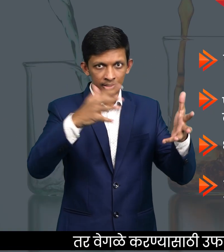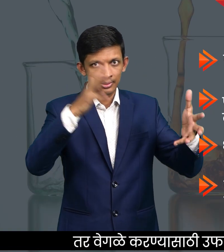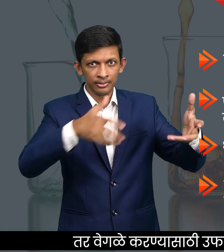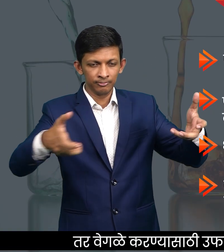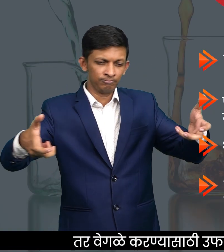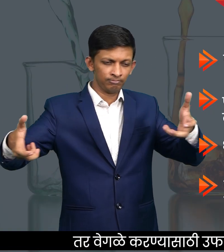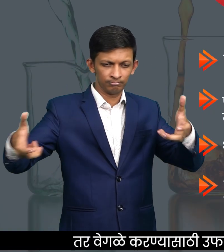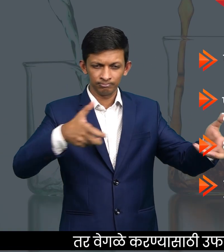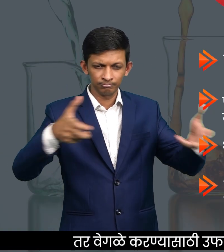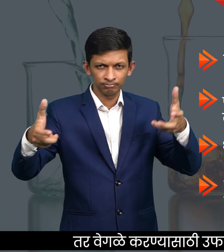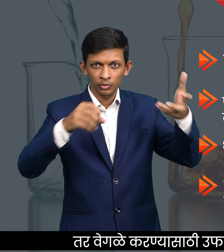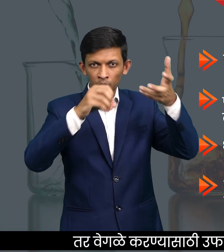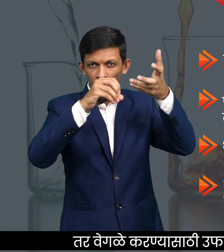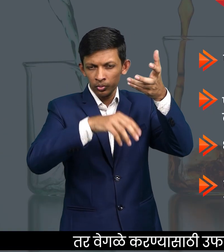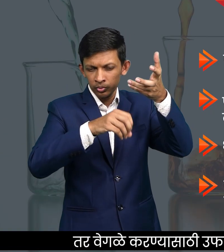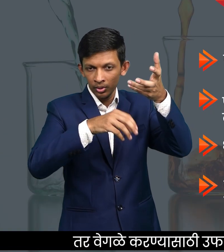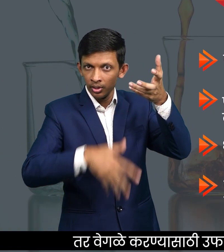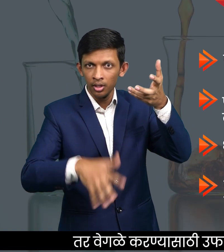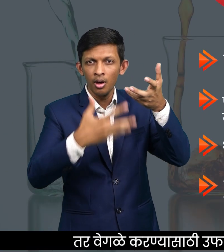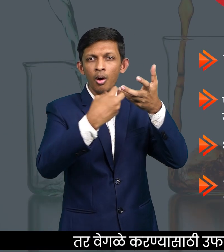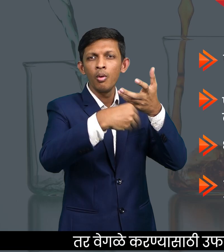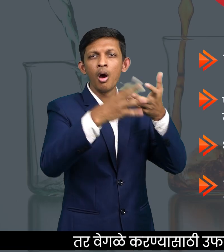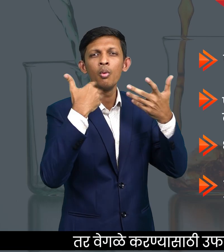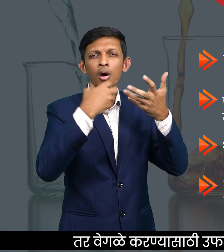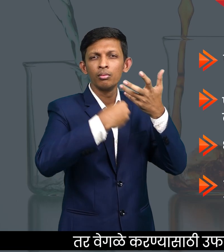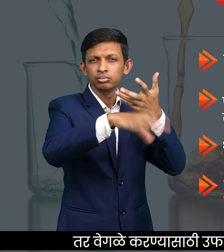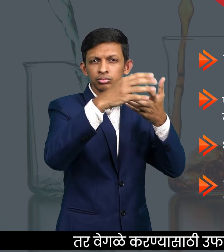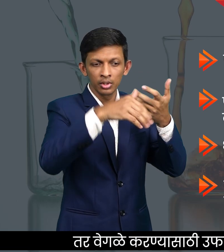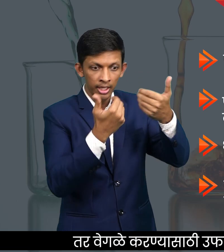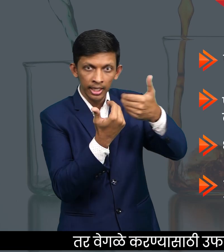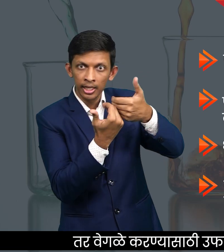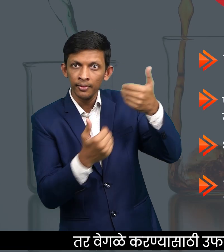तर वेगळे करण्यासाठी उफणणीचा वापर केला जाऊ शकतो.